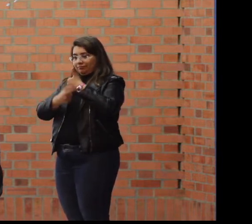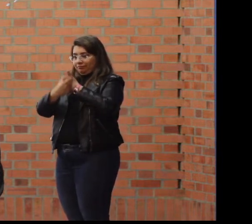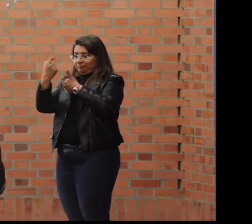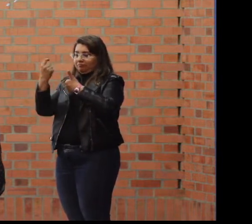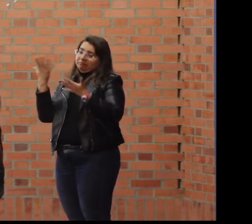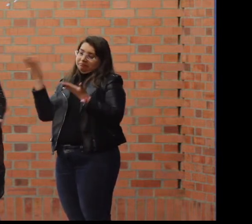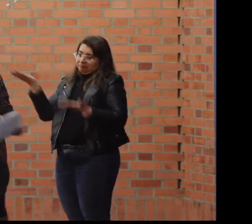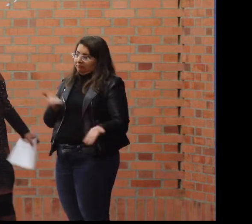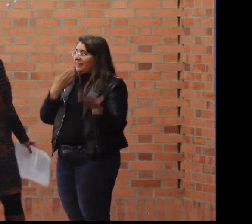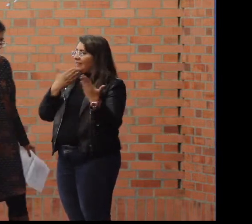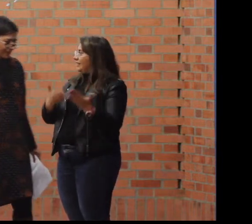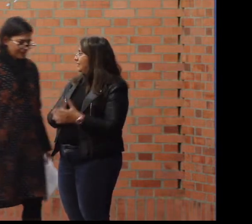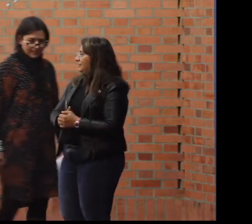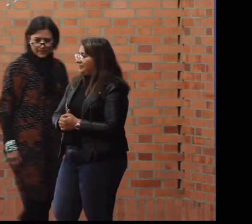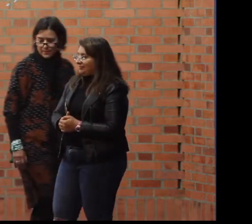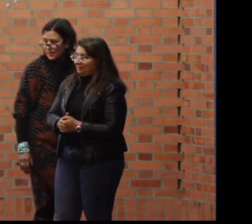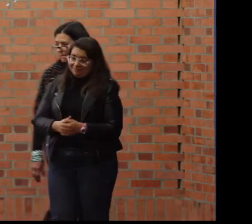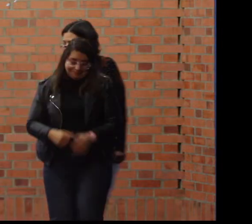gracias